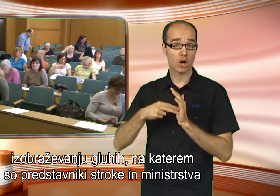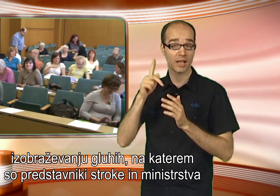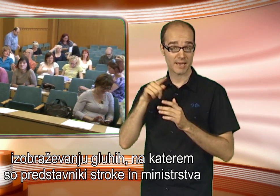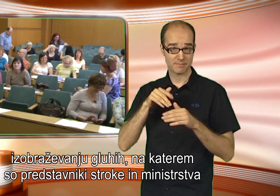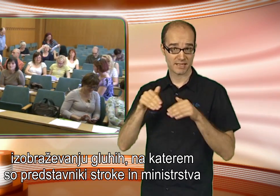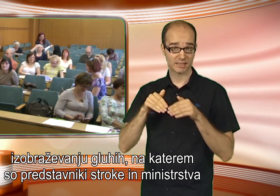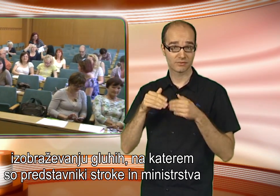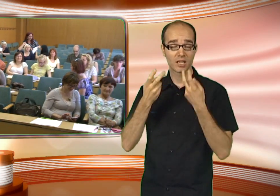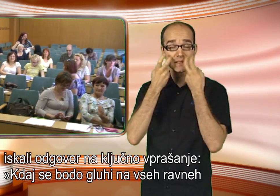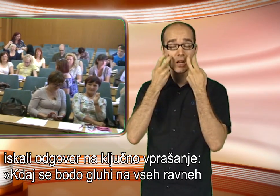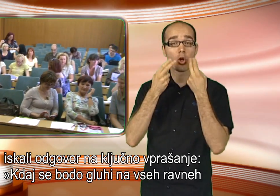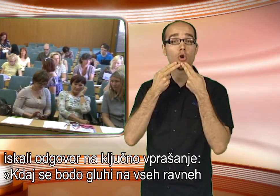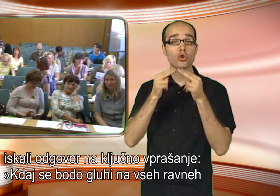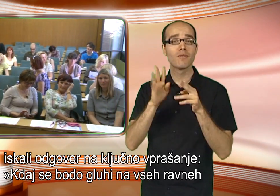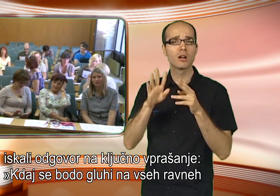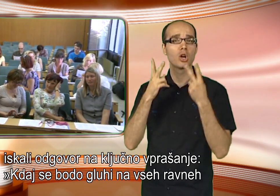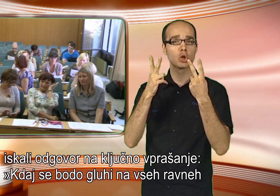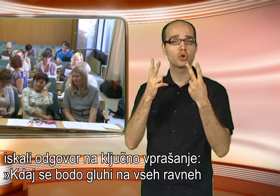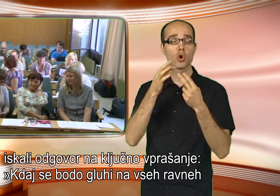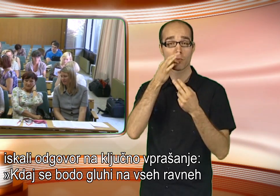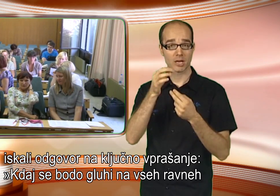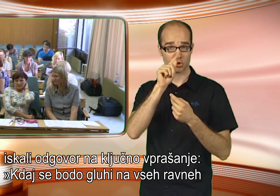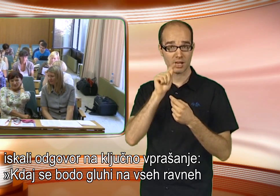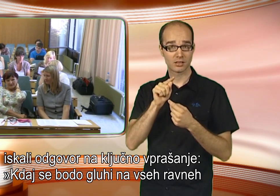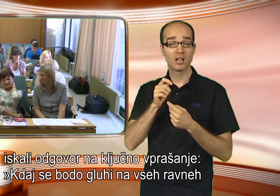ministrstva iskali odgovor na ključno vprašanje.